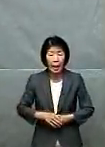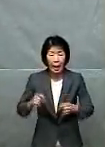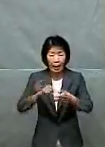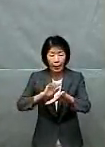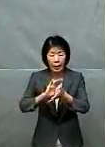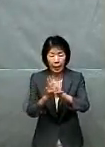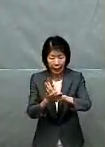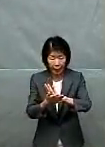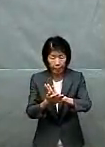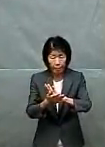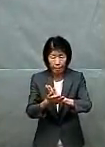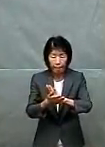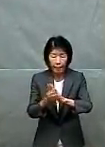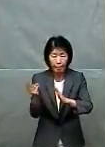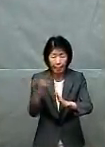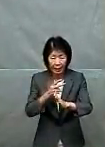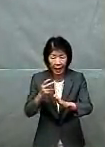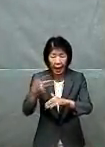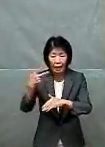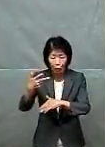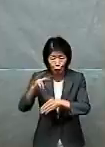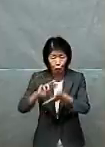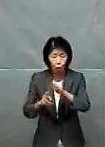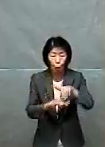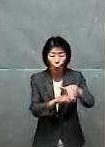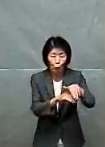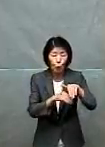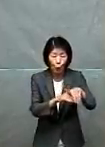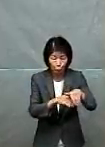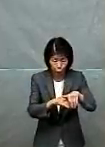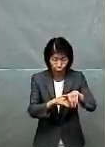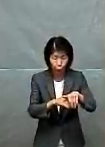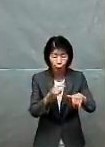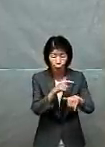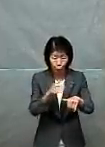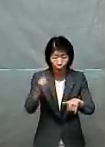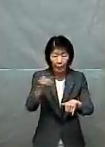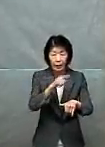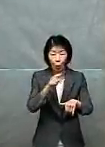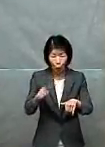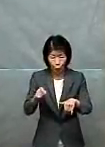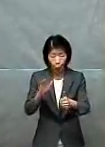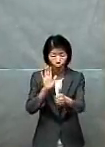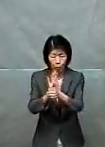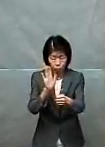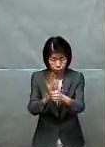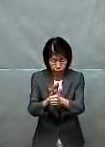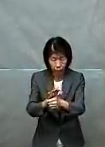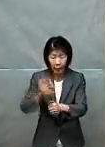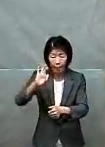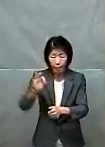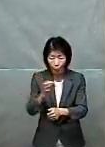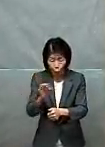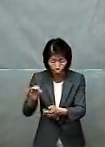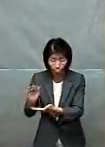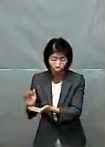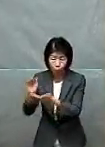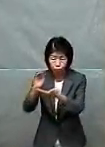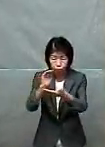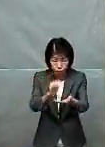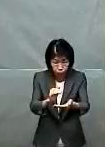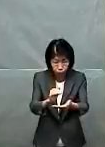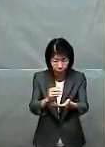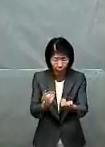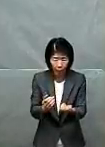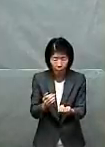形県および市町村のなどの人的な支援や物資の支援が被災